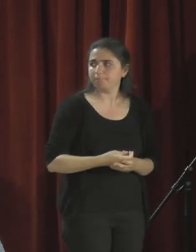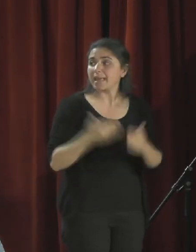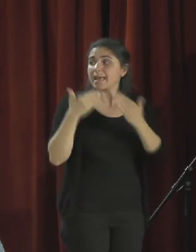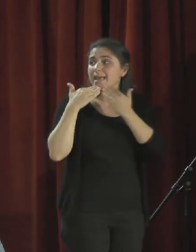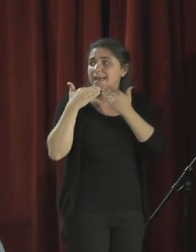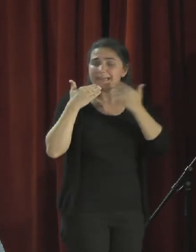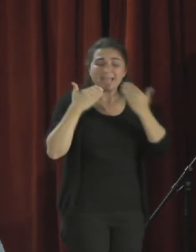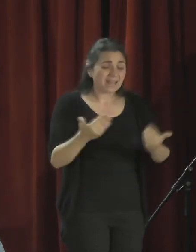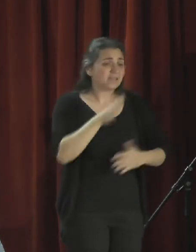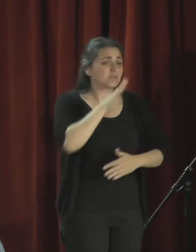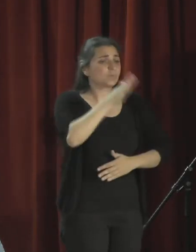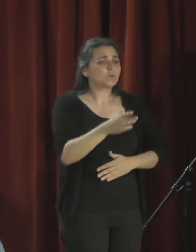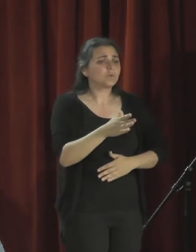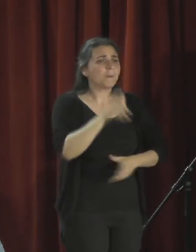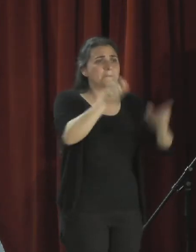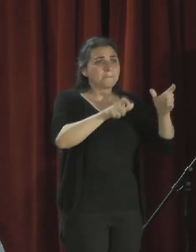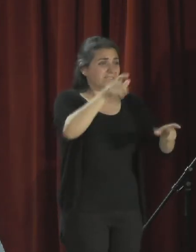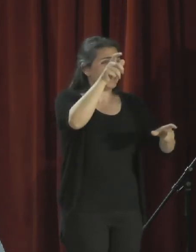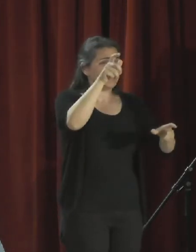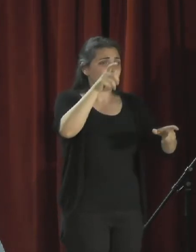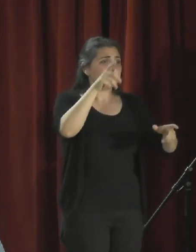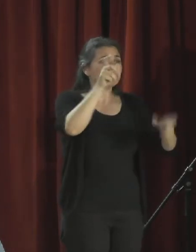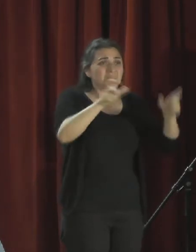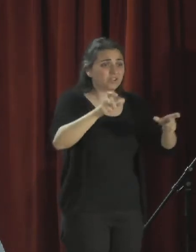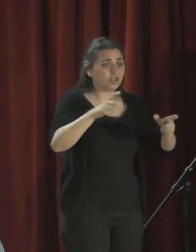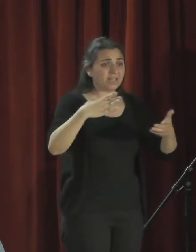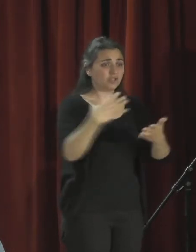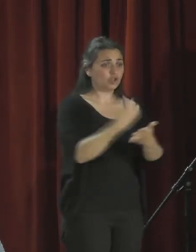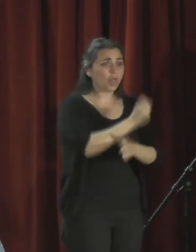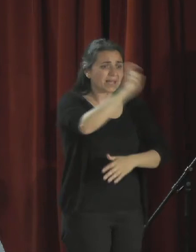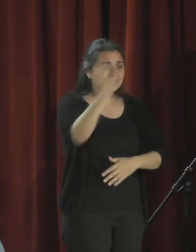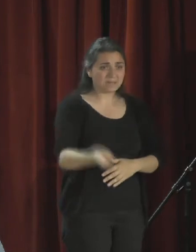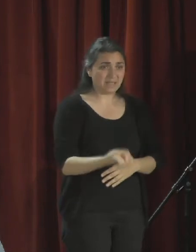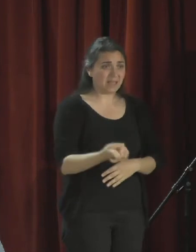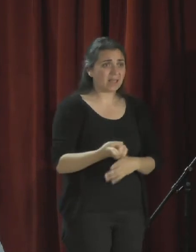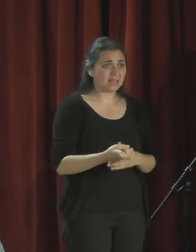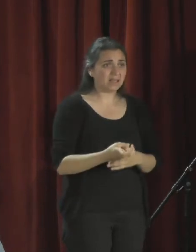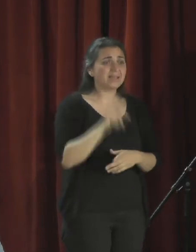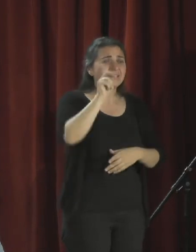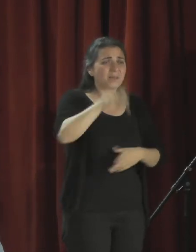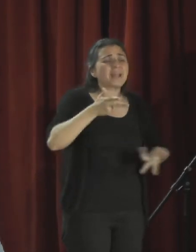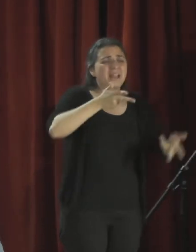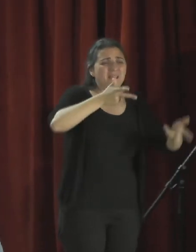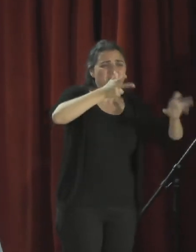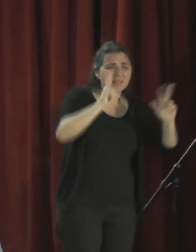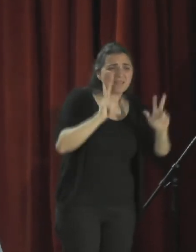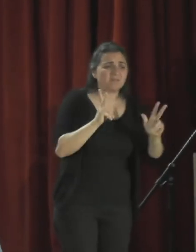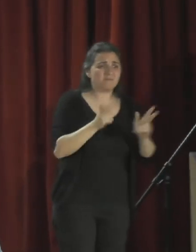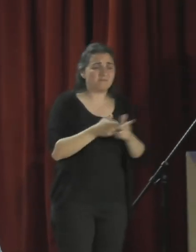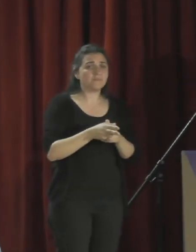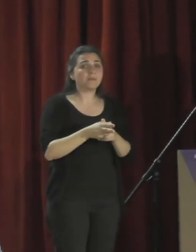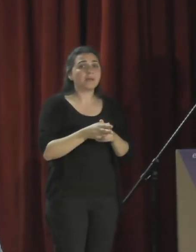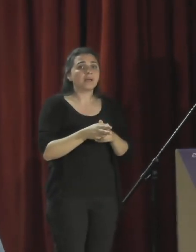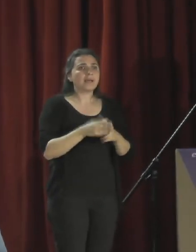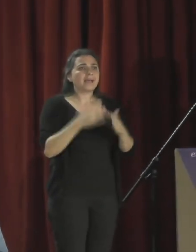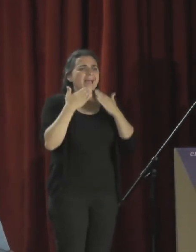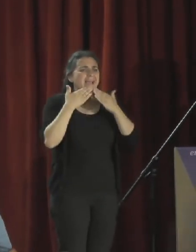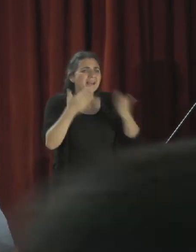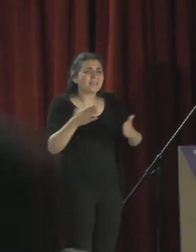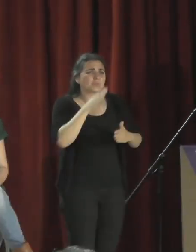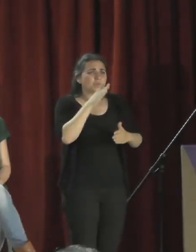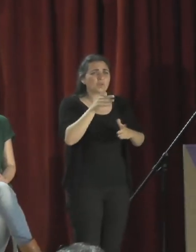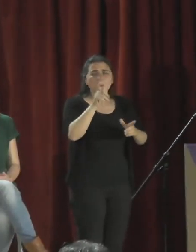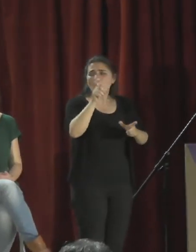Grazas por pensar nesa diversidade, grazas por pensar na intelixencia colectiva, na liberdade, grazas por ser